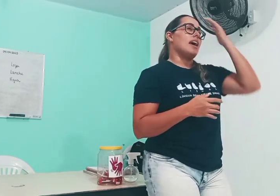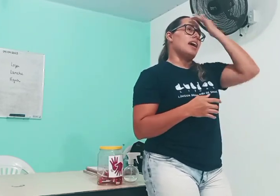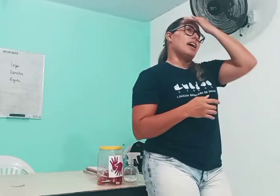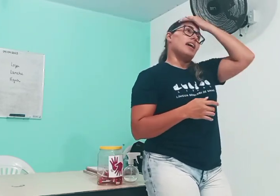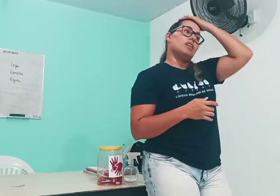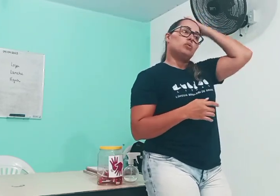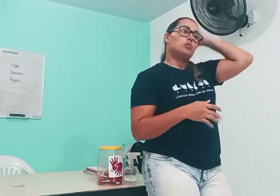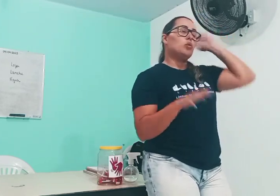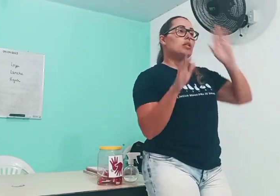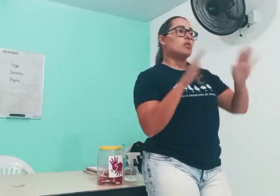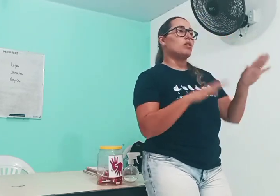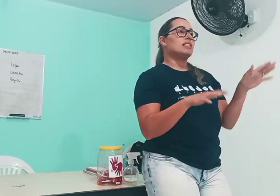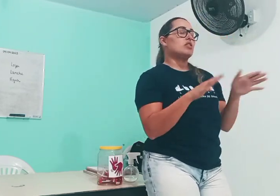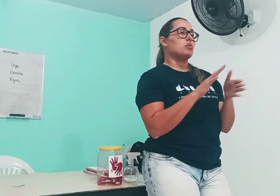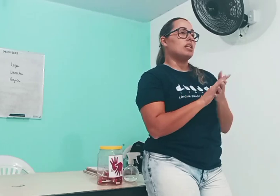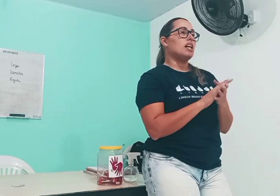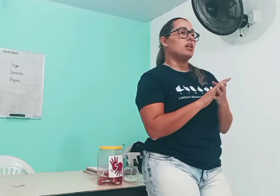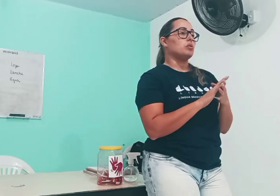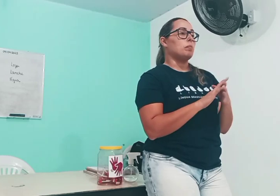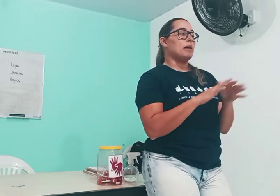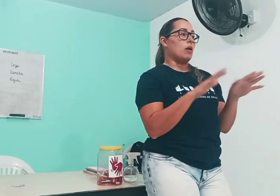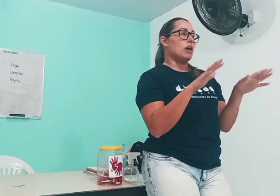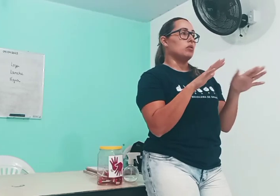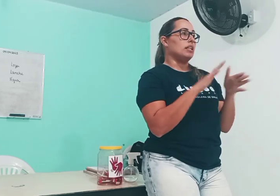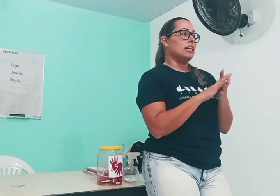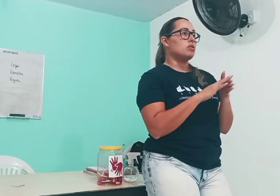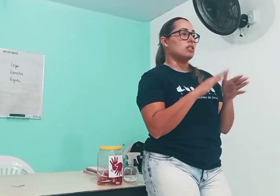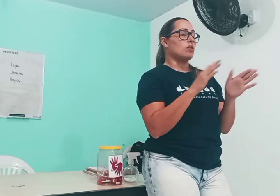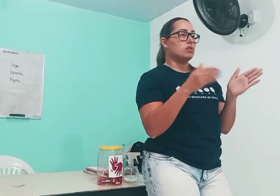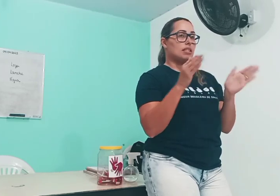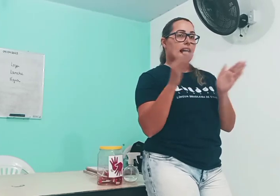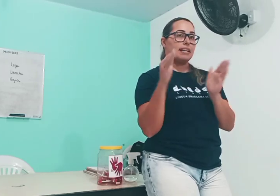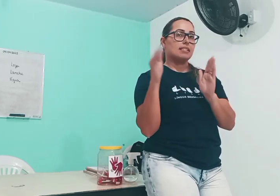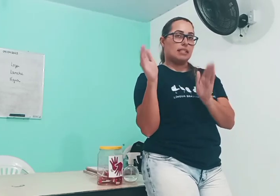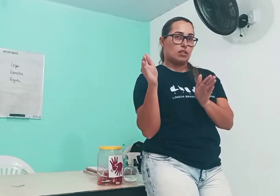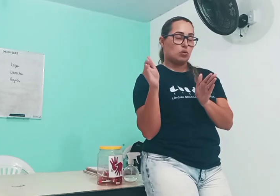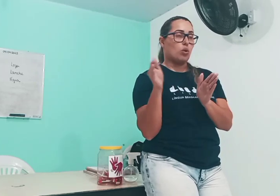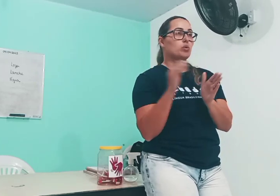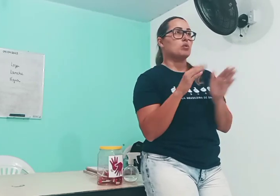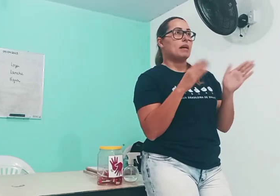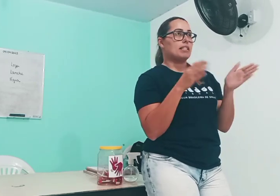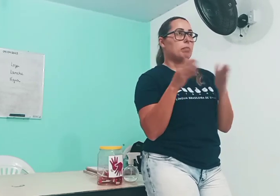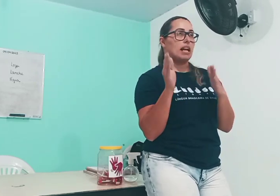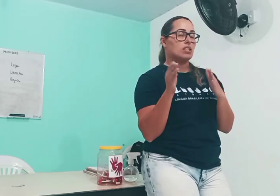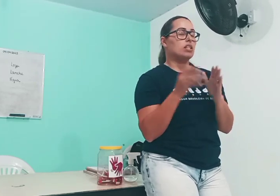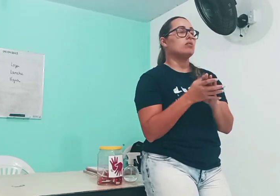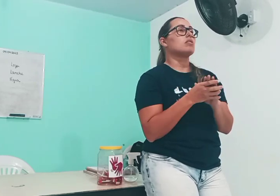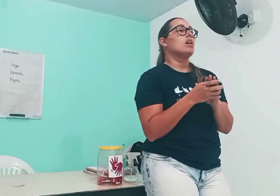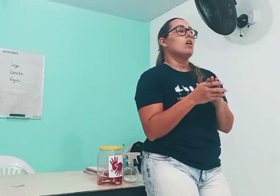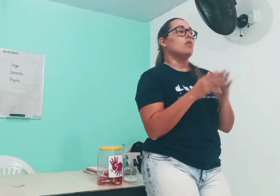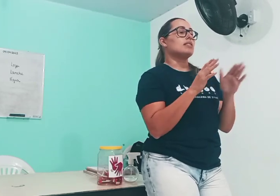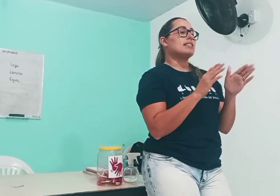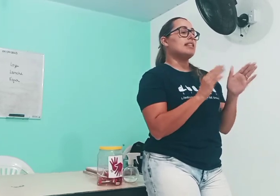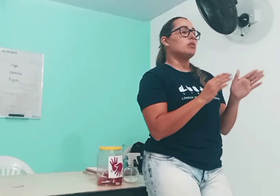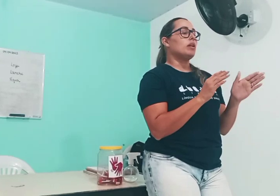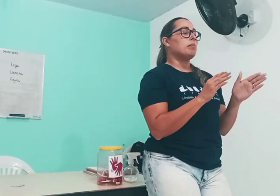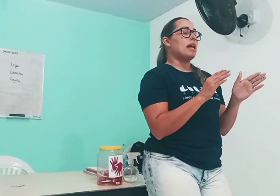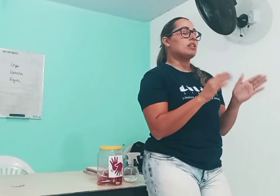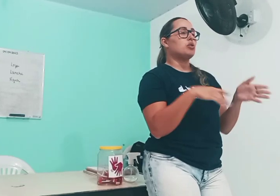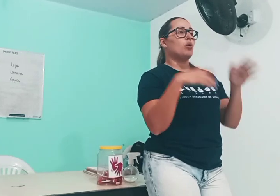assim, tudo assim que você está estudando, agora no início, que são sinais soltos, mais separadinhos, vocês tentam lembrar